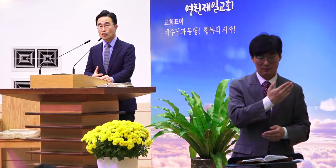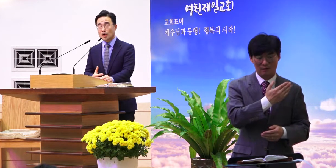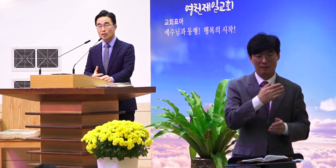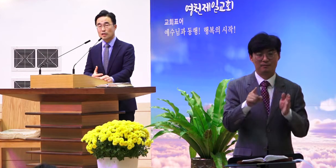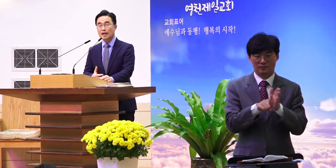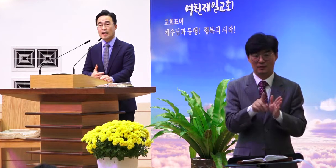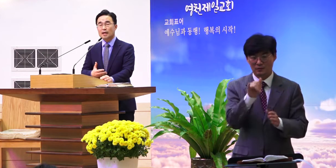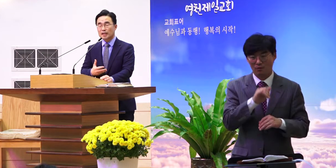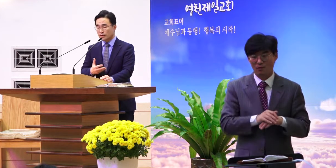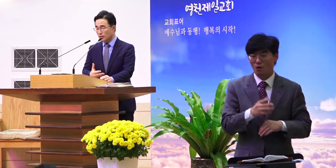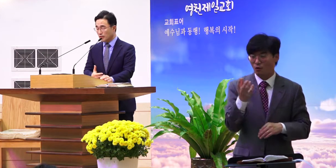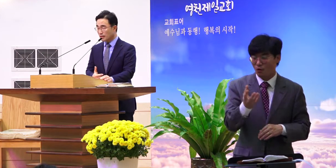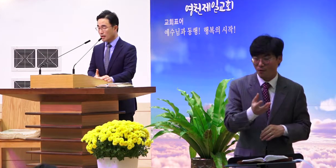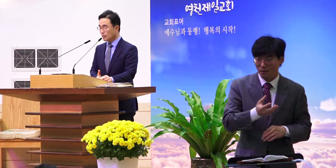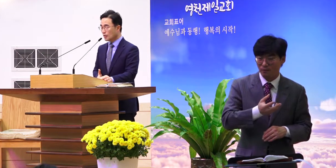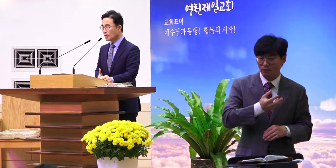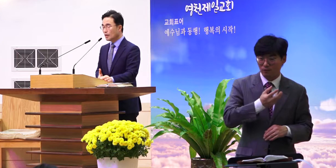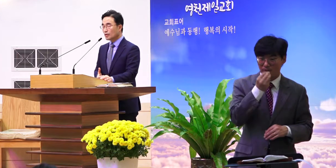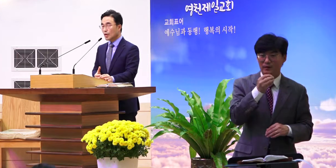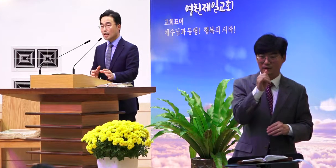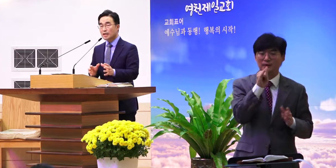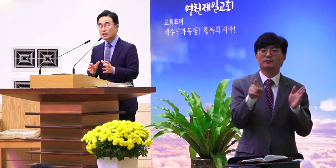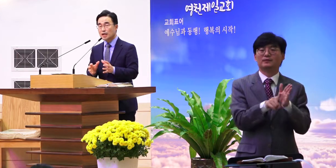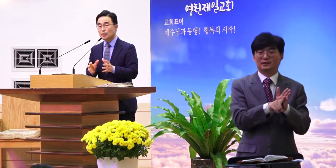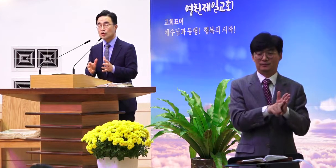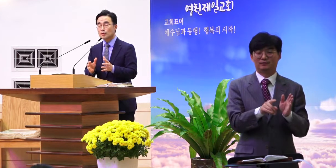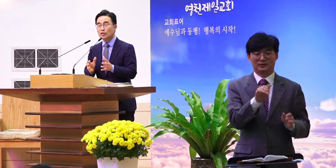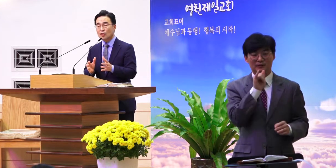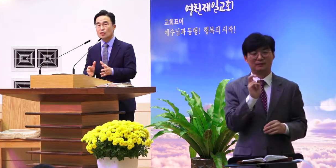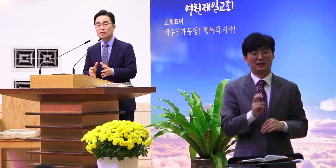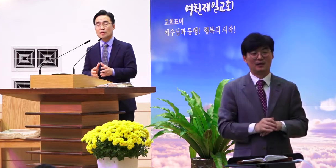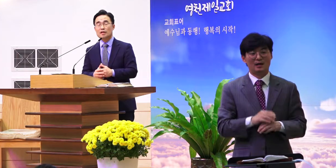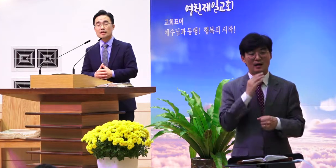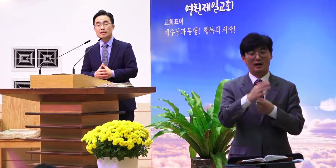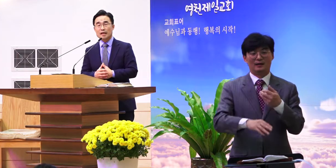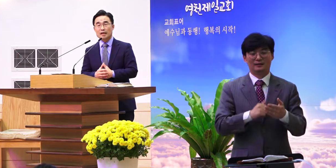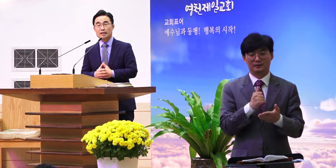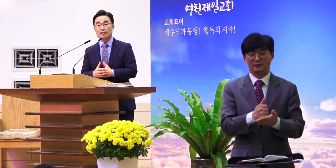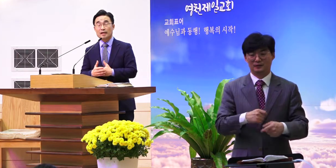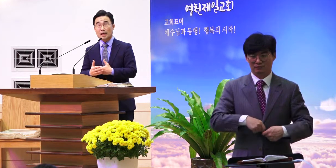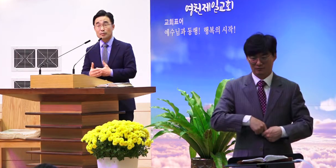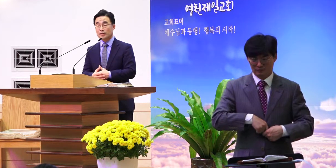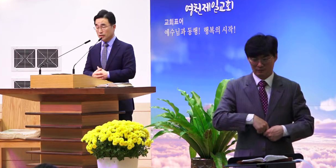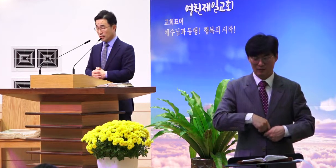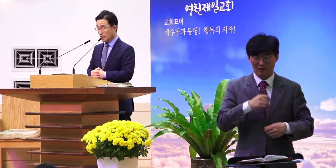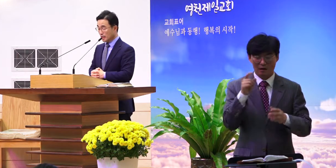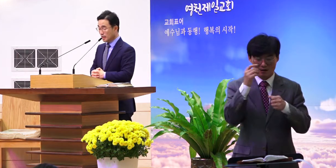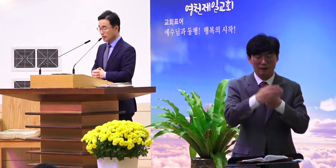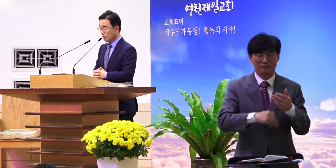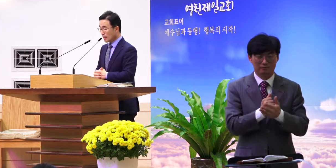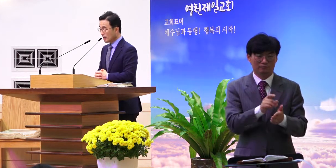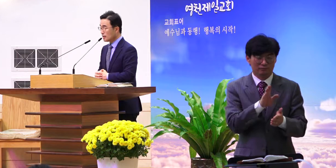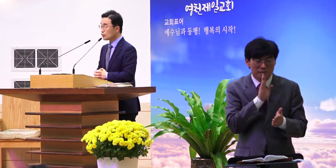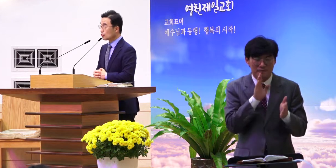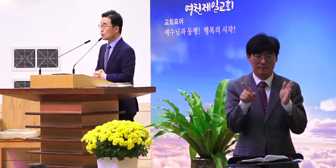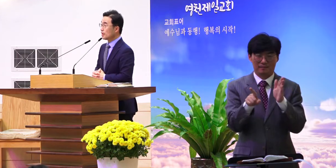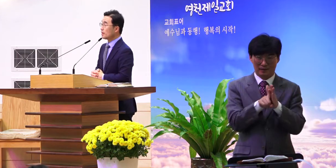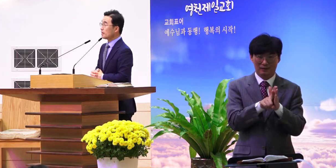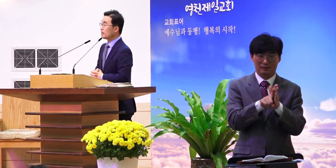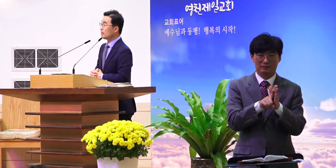얼마나 거룩하고 그 안에 하나님의 능력이 나타나고 또 하나님의 진리에 목숨을 걸고서 살아가는 그들의 삶이었을지